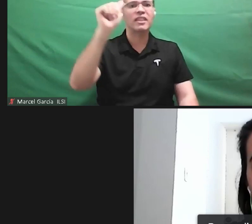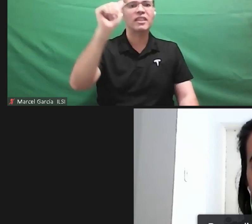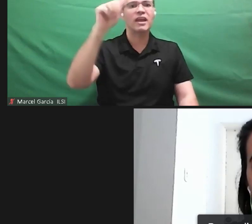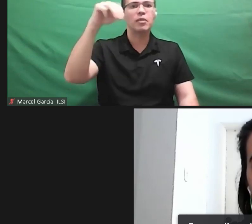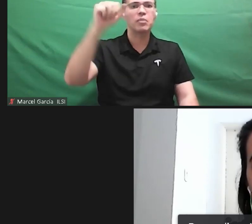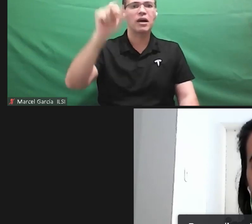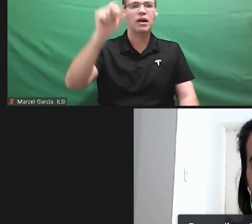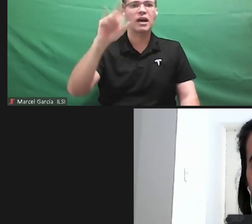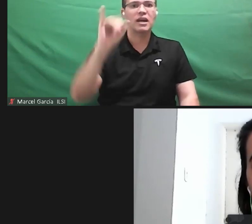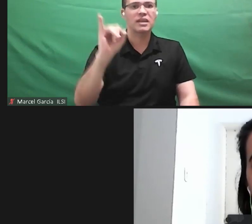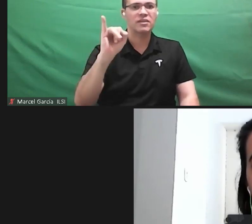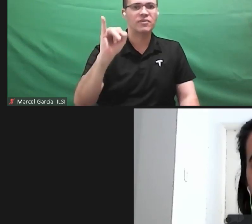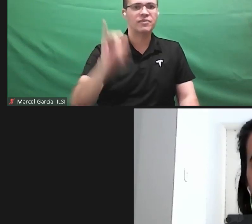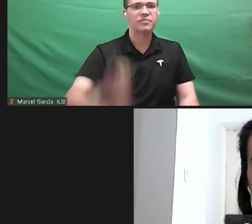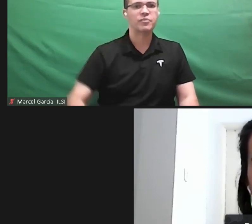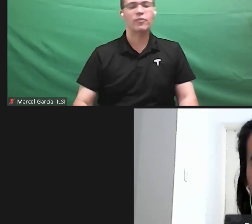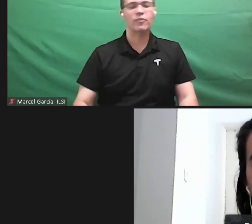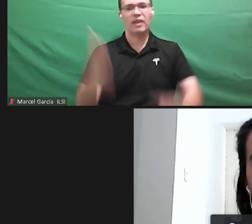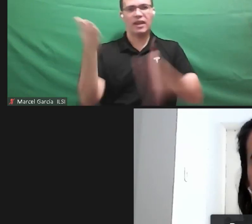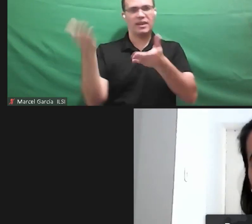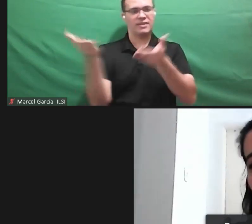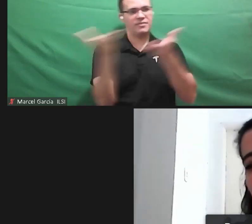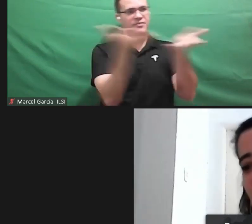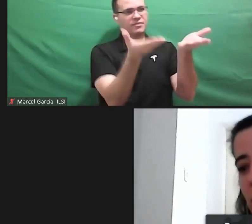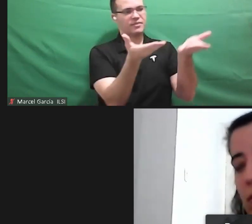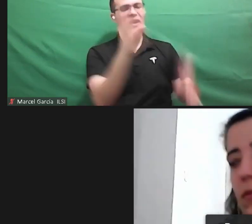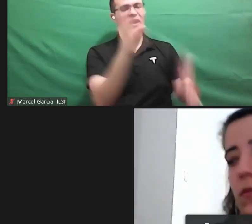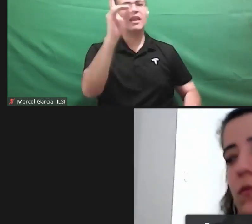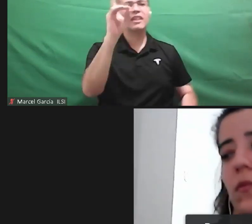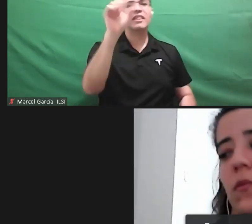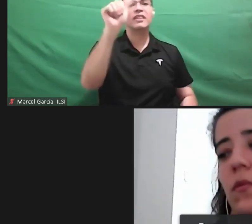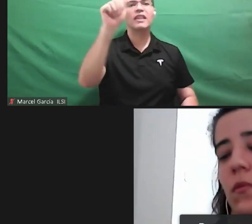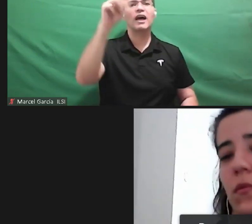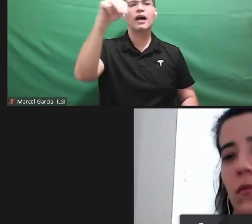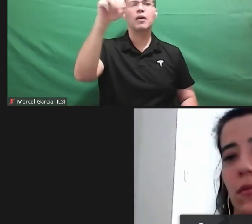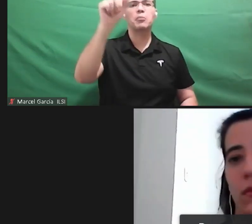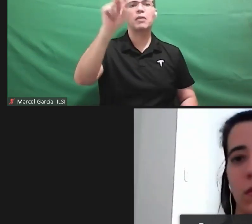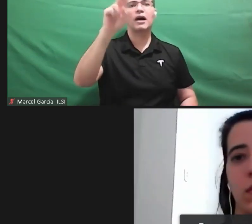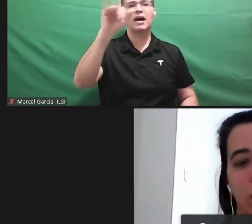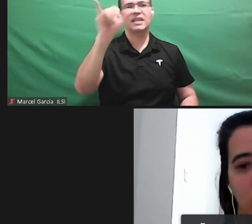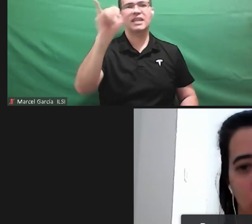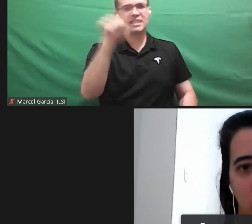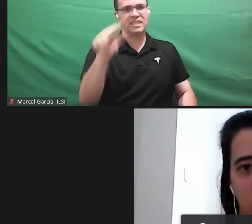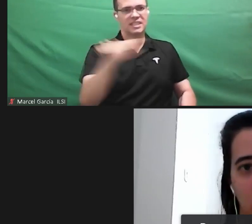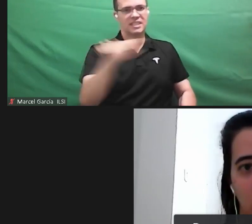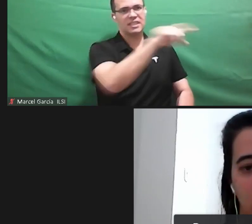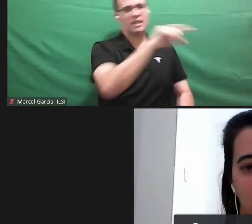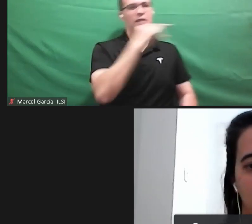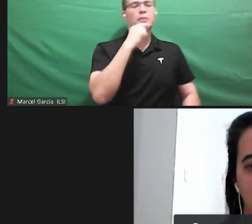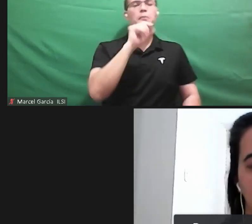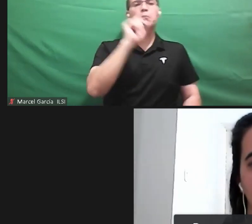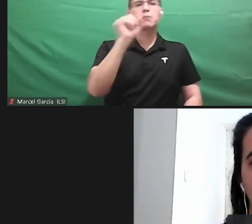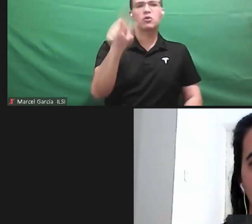Sí, le damos paso a Damaris Girón, a ver si es que va a hacer la pregunta en este momento.